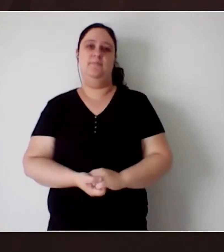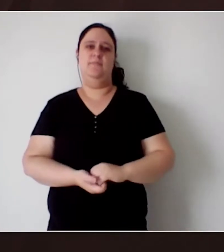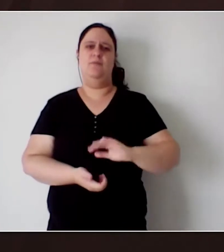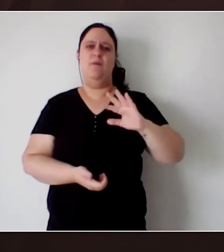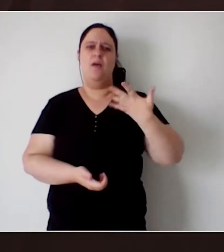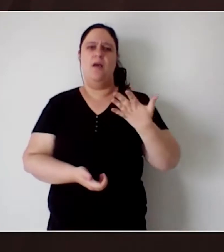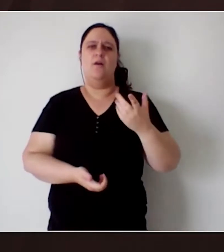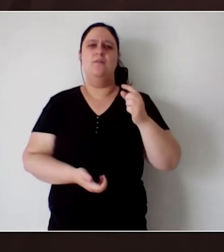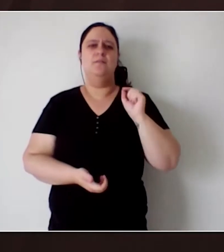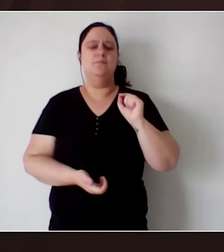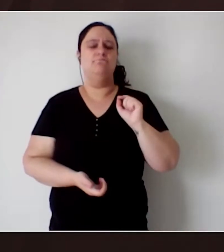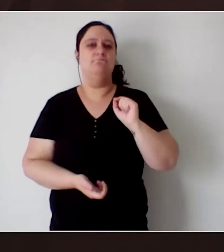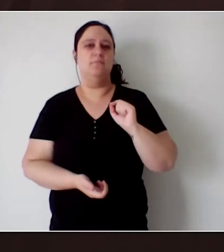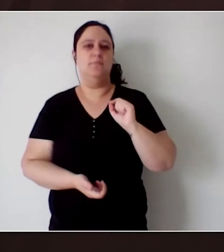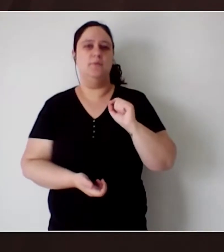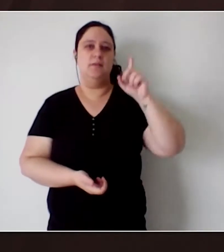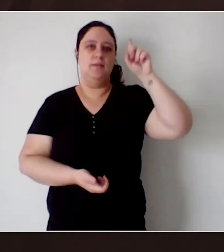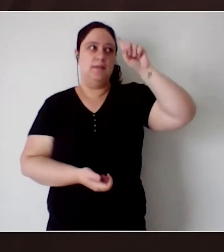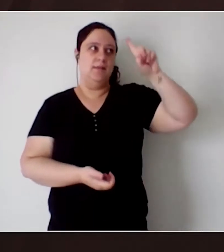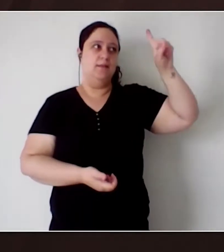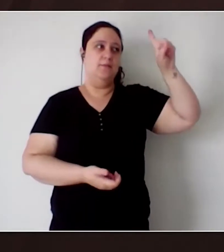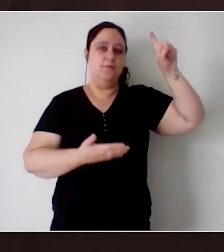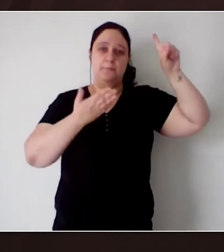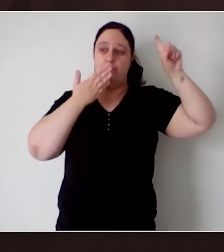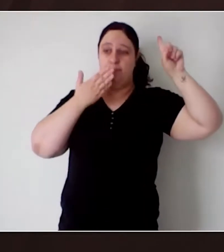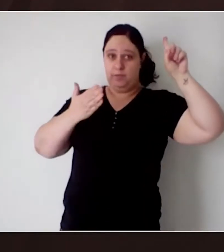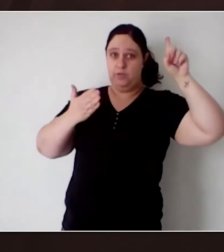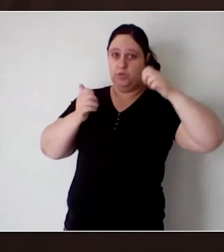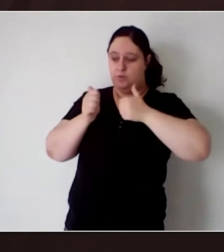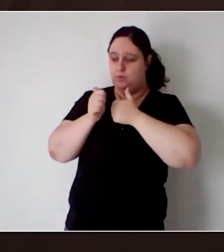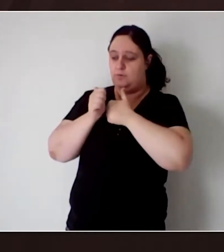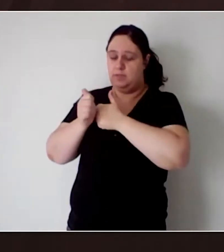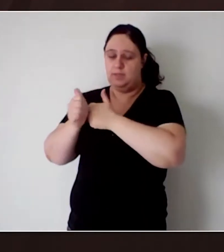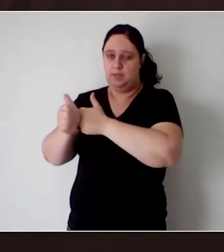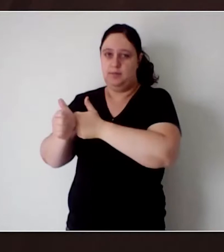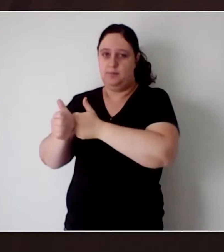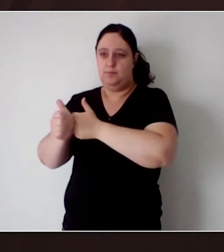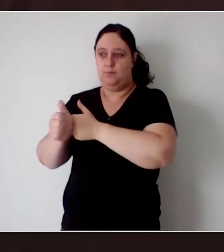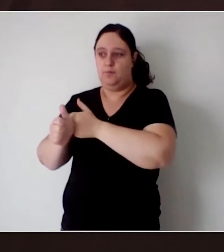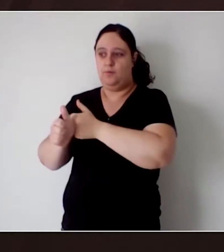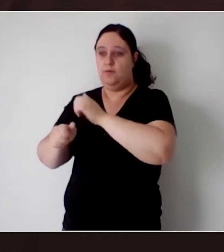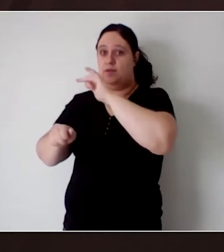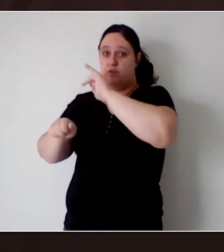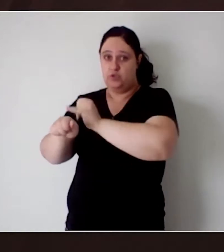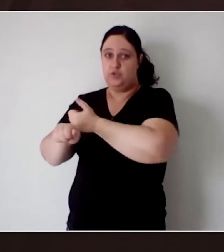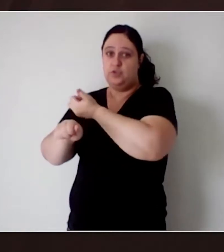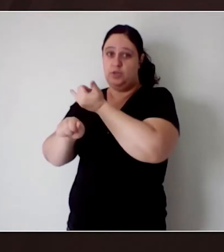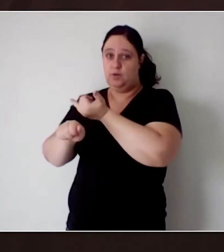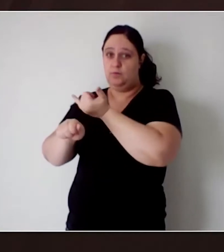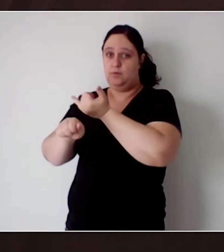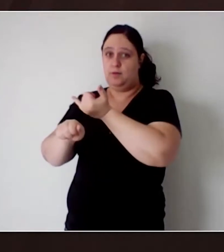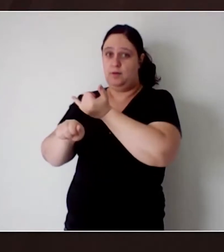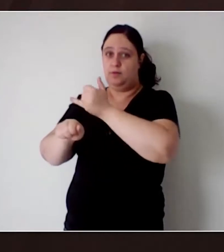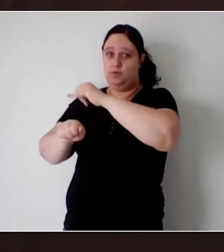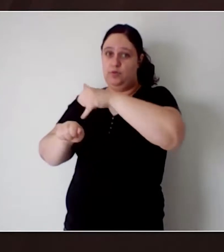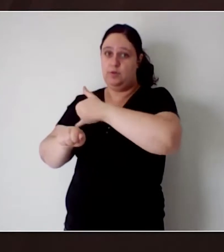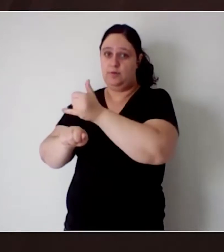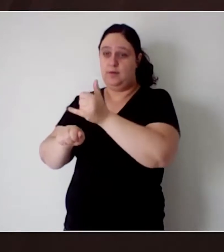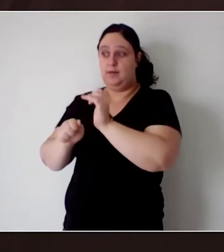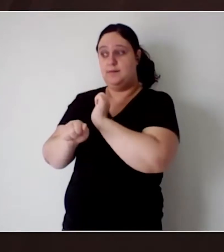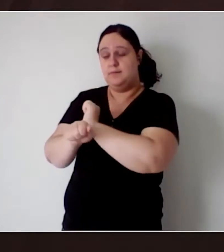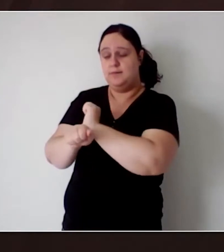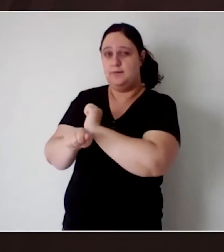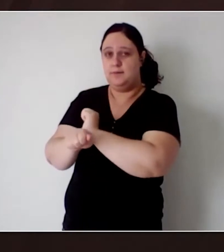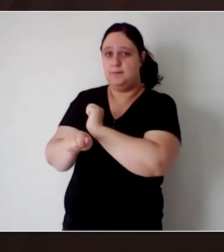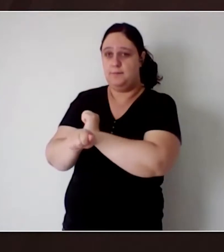pediu para os seus discípulos esperarem em Jerusalém, ficarem aguardando a promessa que vem do Pai, e